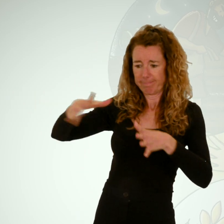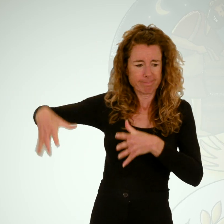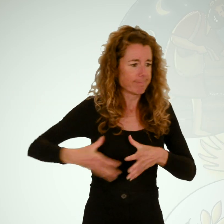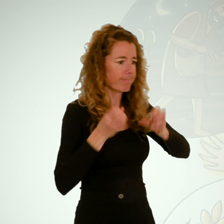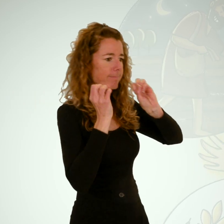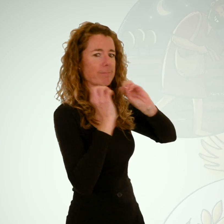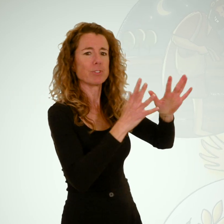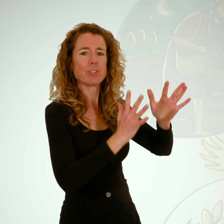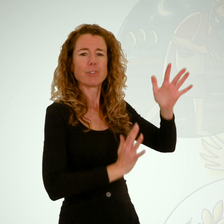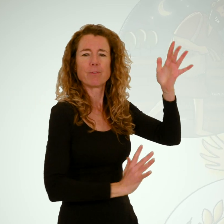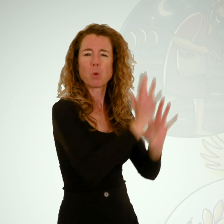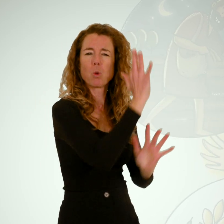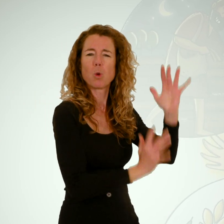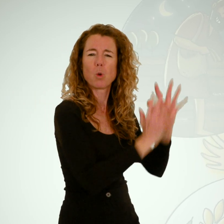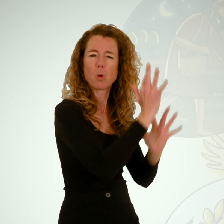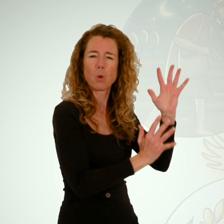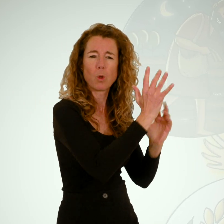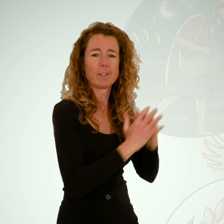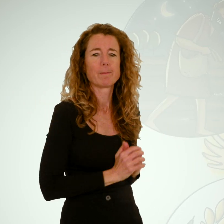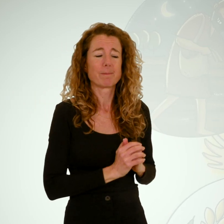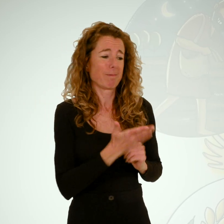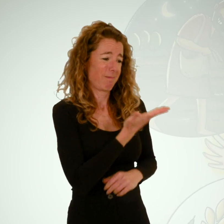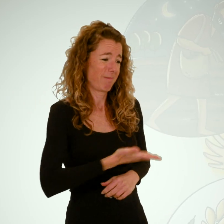Ils les jetteront dans le grand feu. Là, ces gens